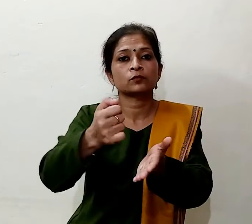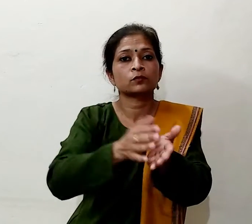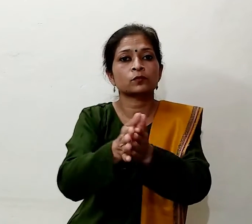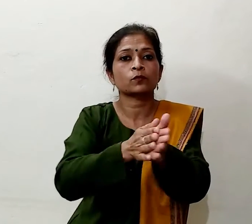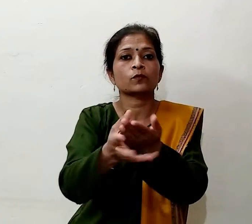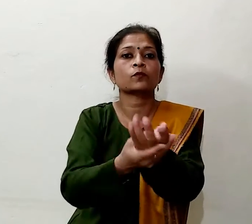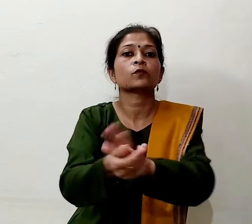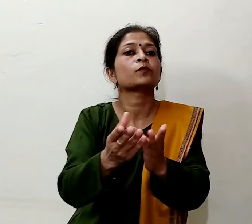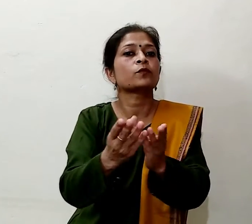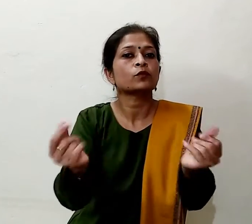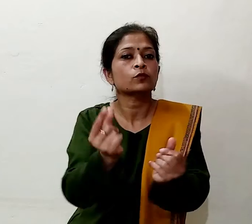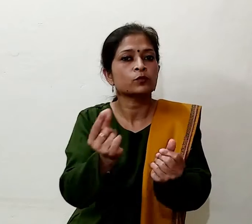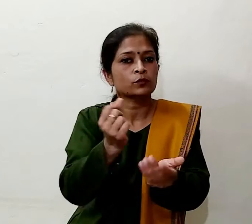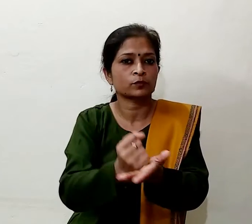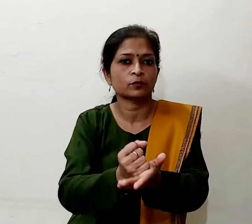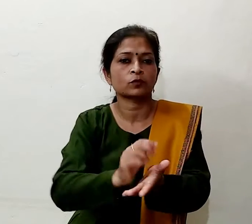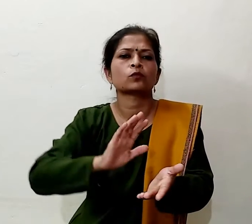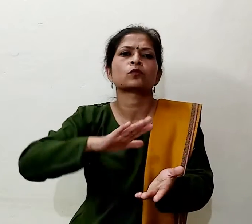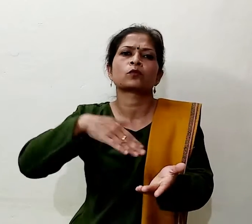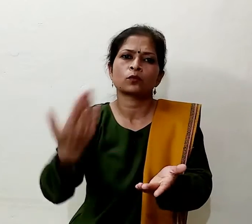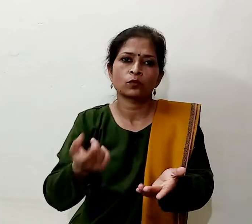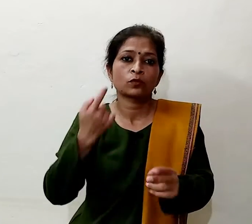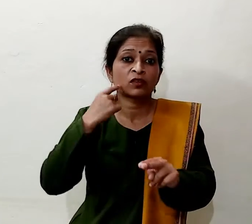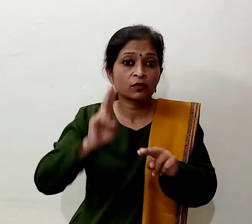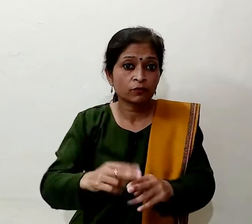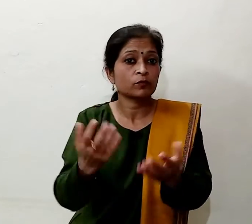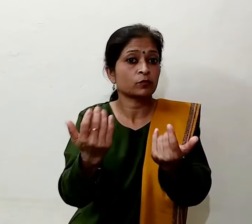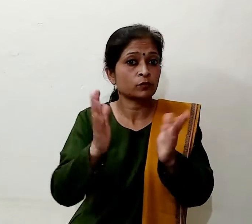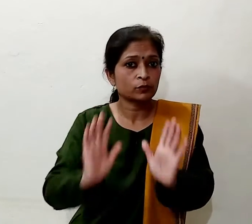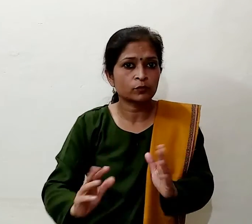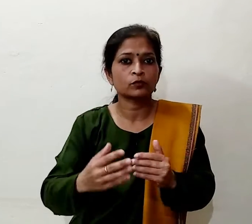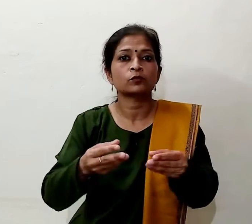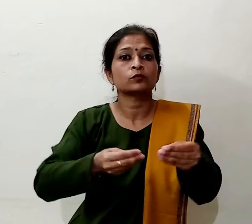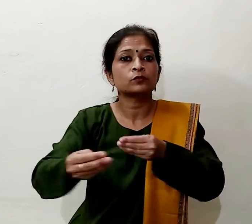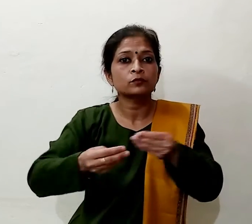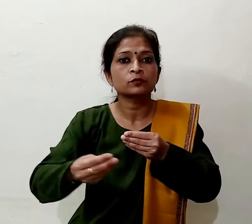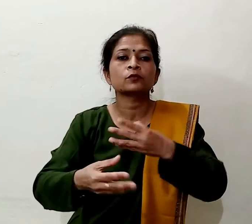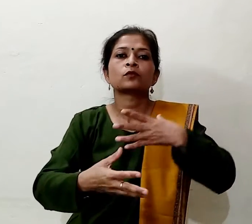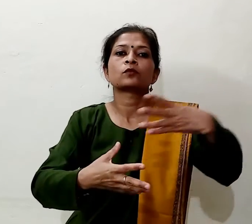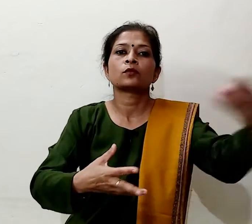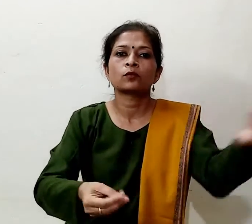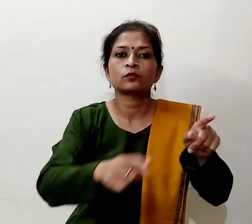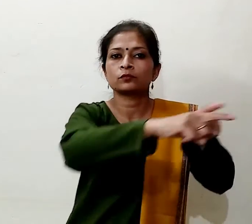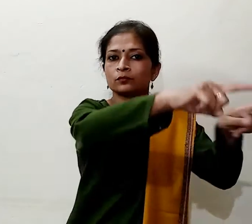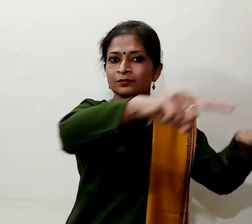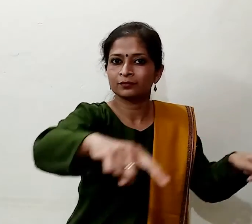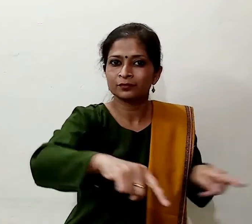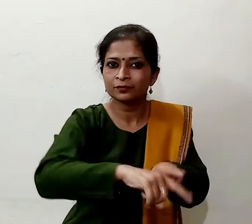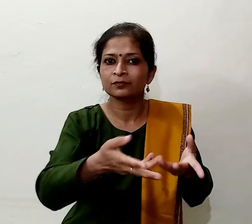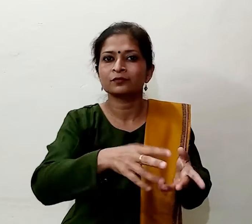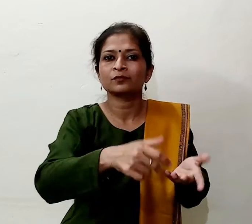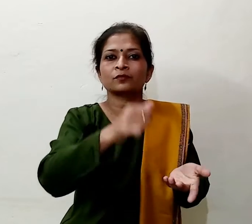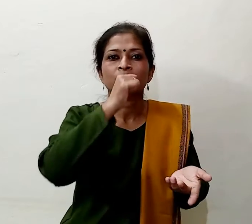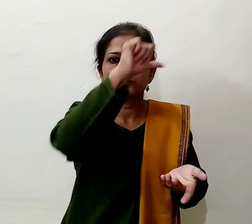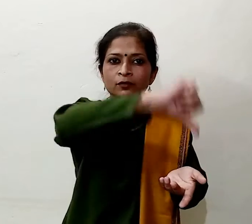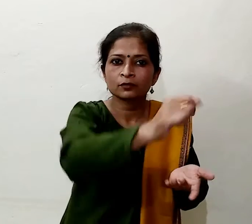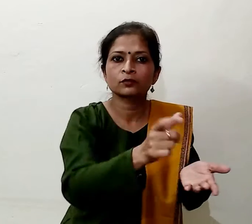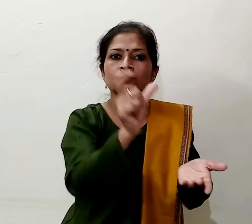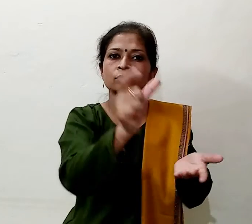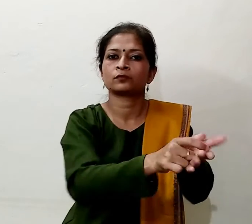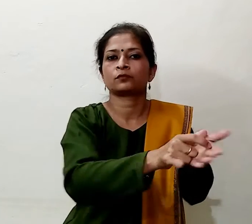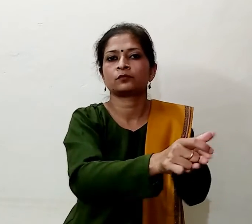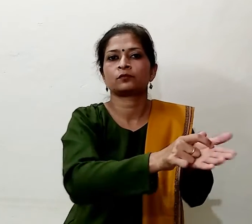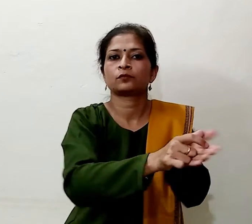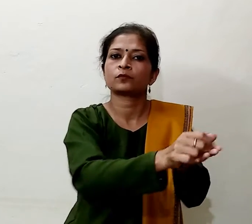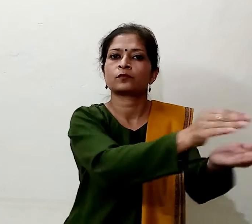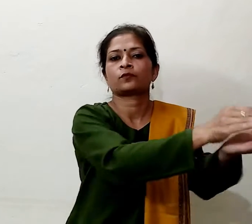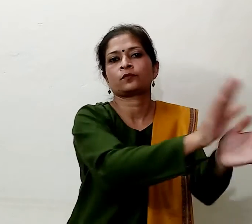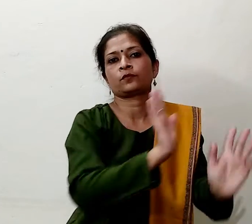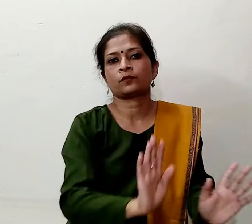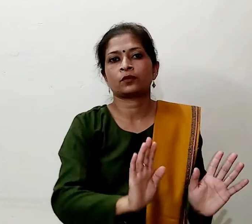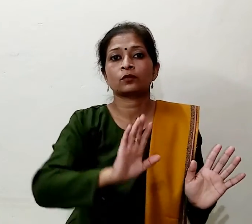क